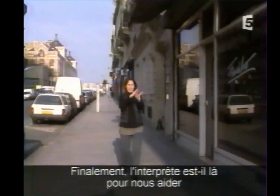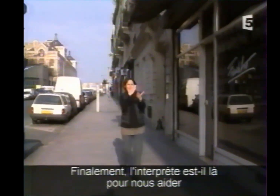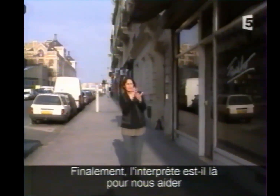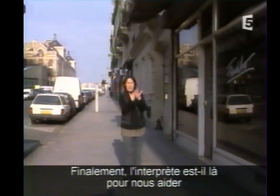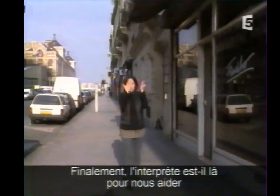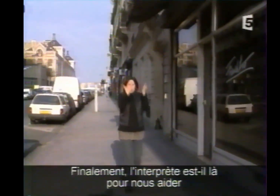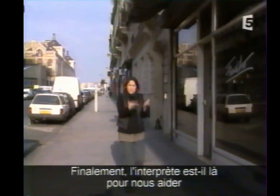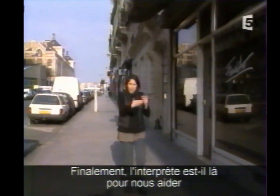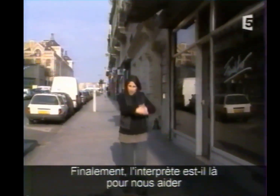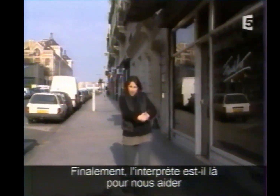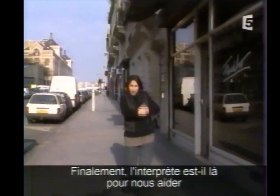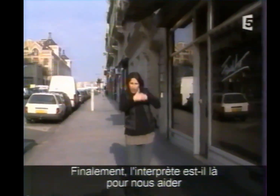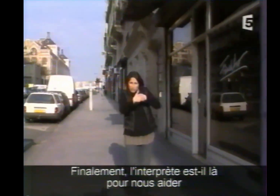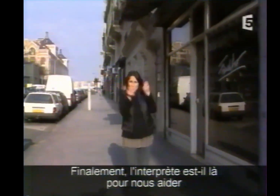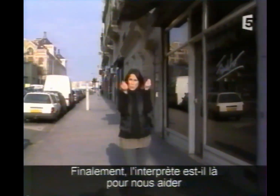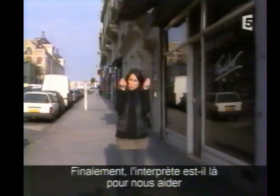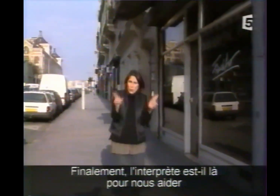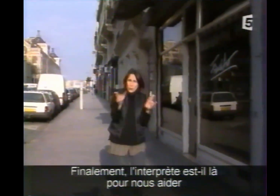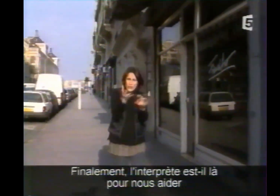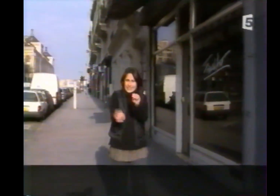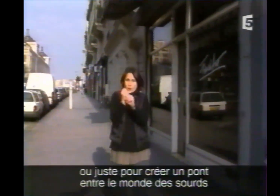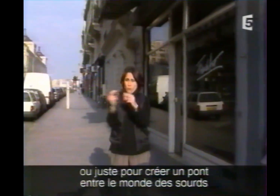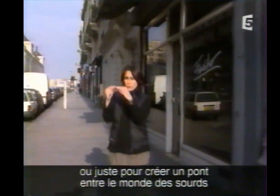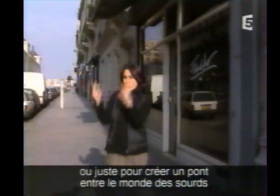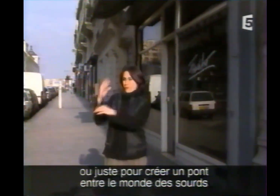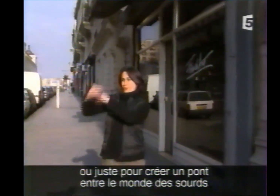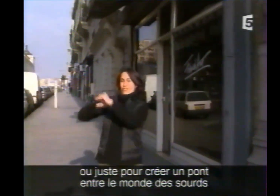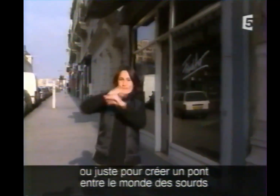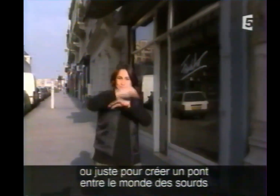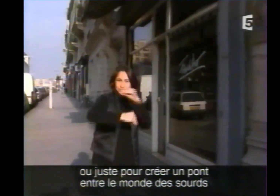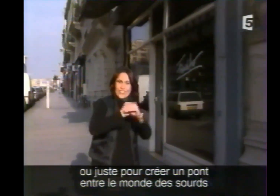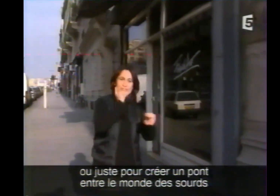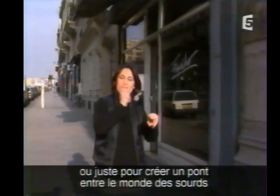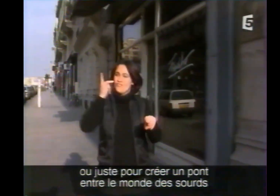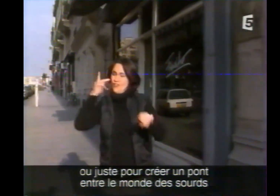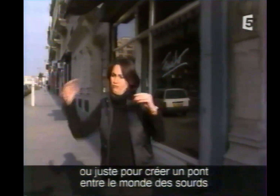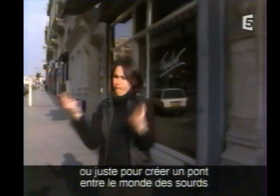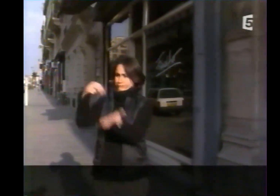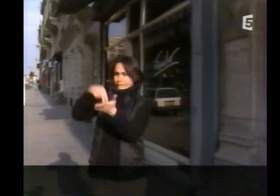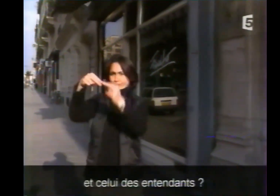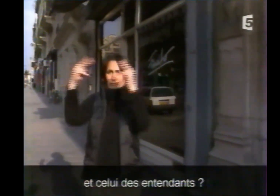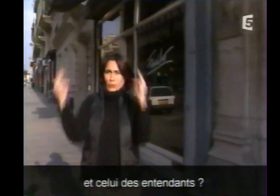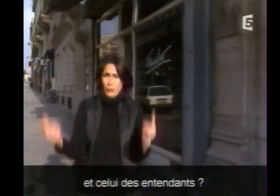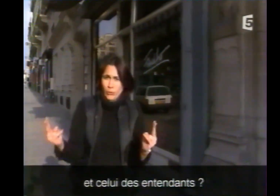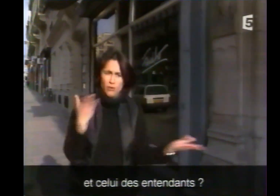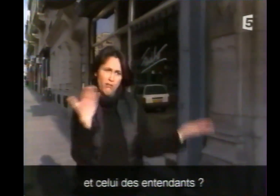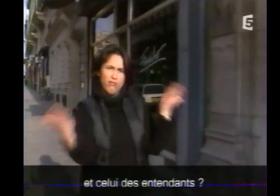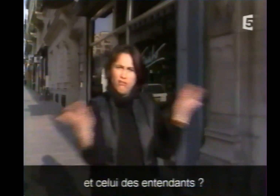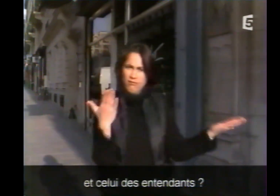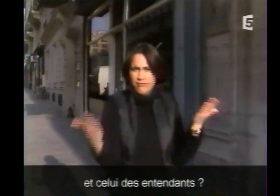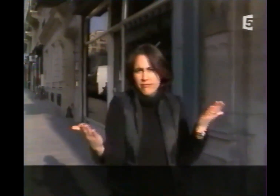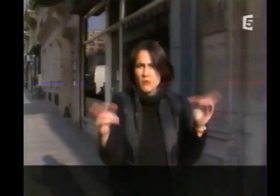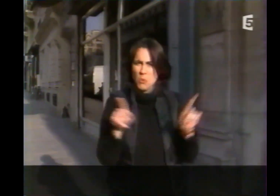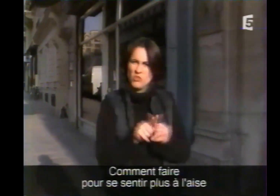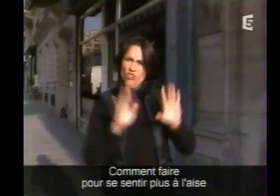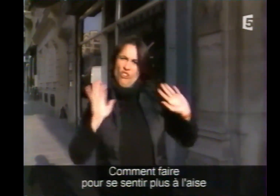Finalement, l'interprète est-il là pour nous aider ou juste pour créer un pont entre le monde des sourds et celui des entendants? Comment faire